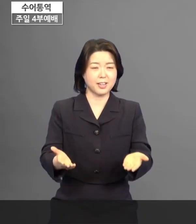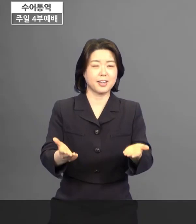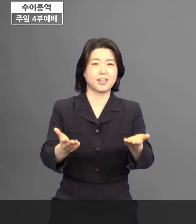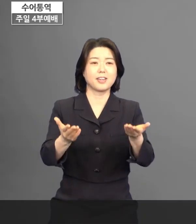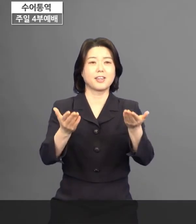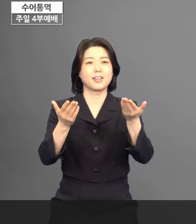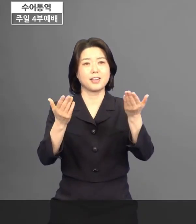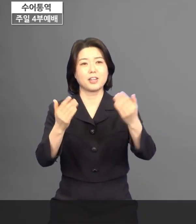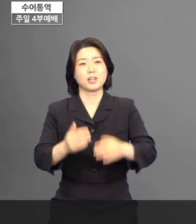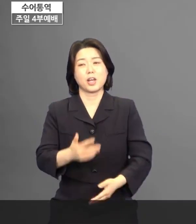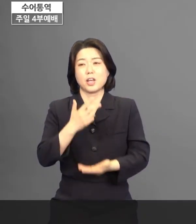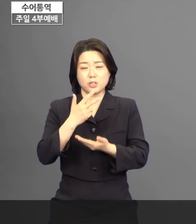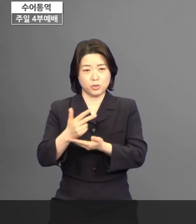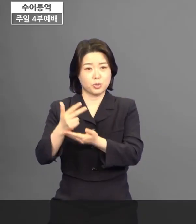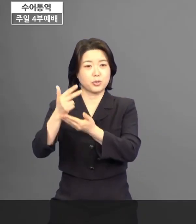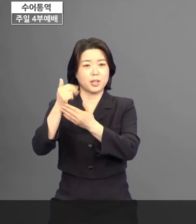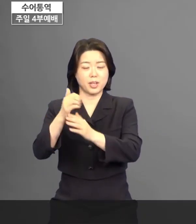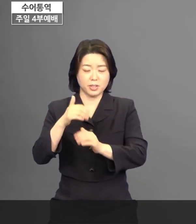일어나라.